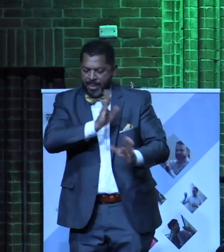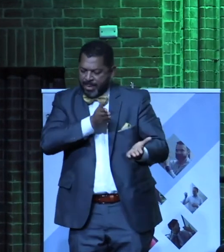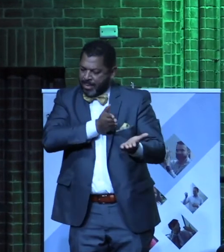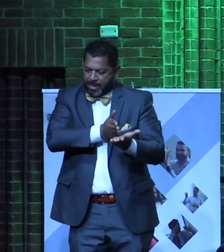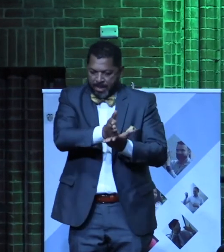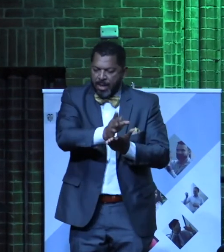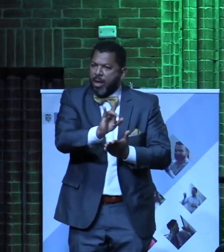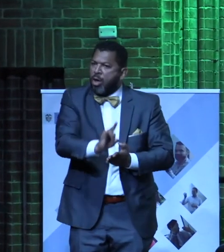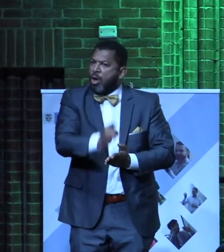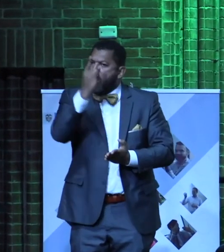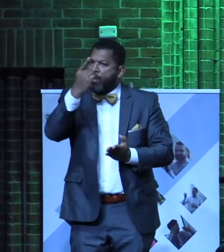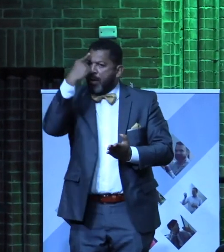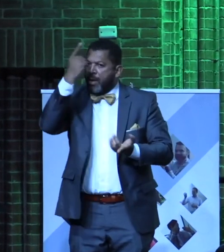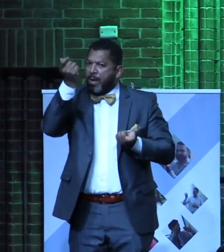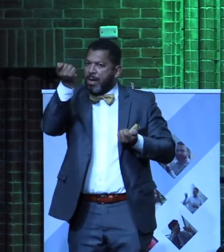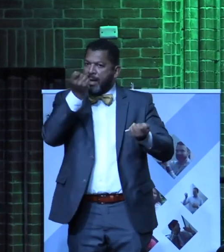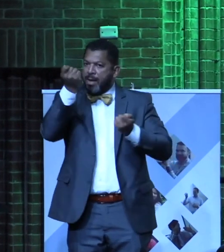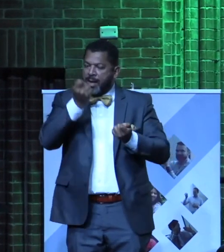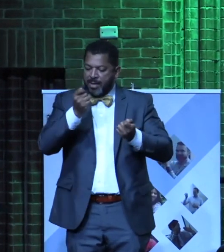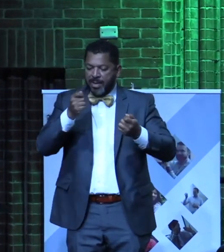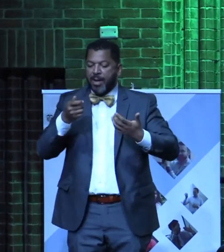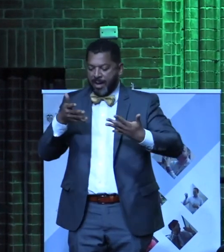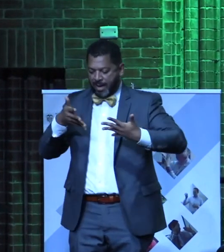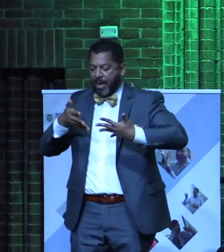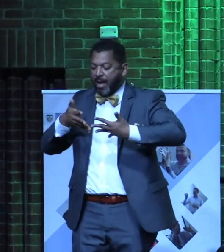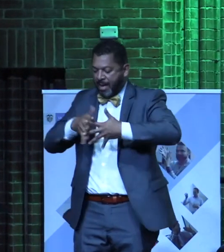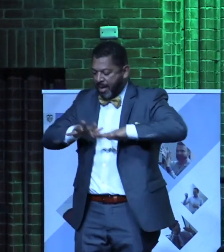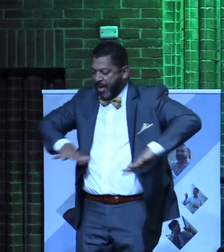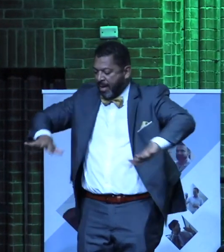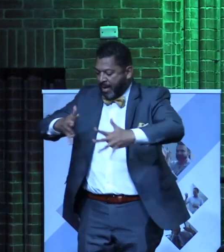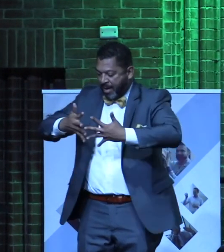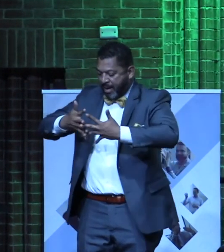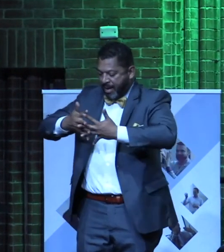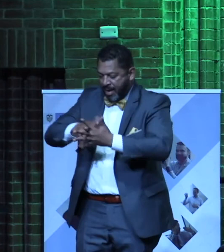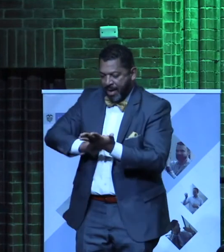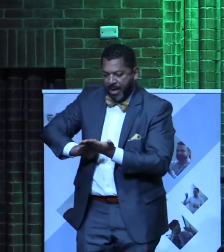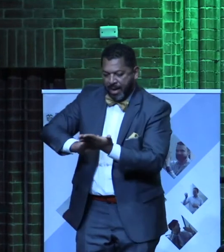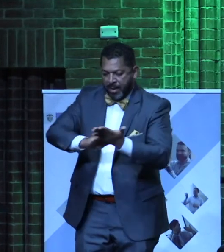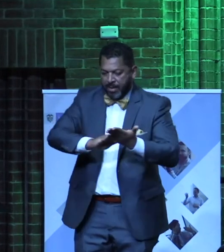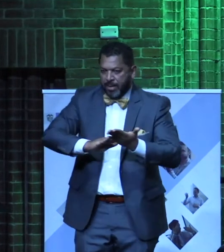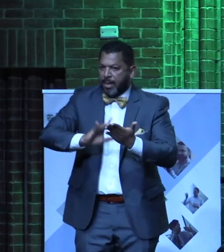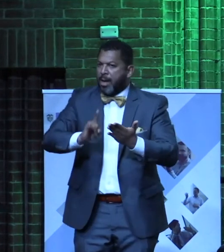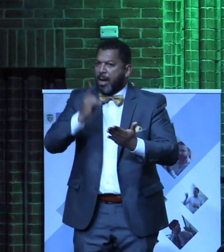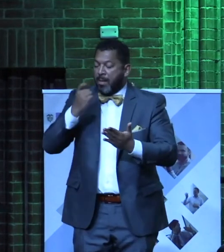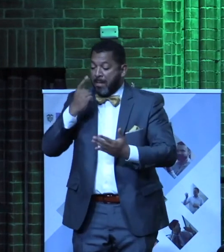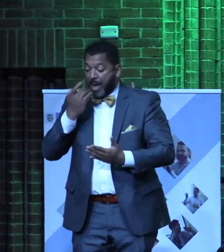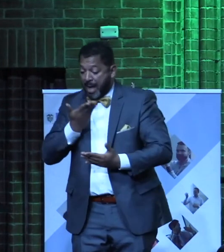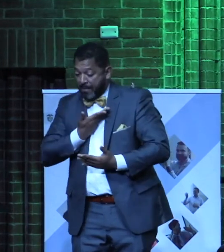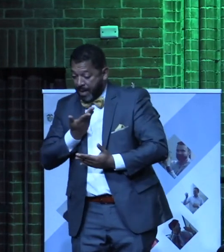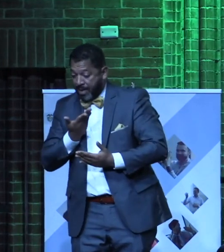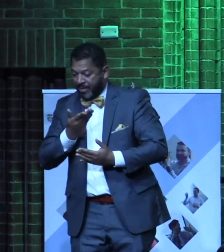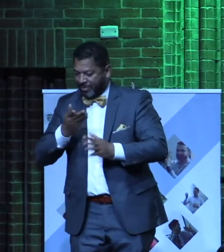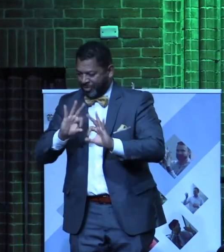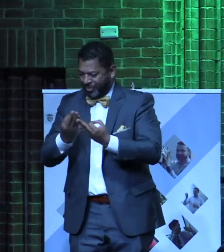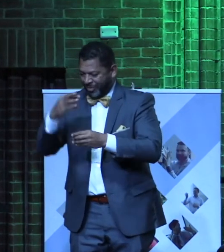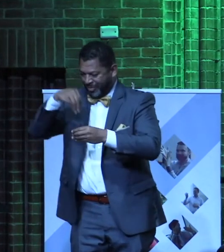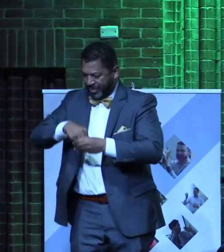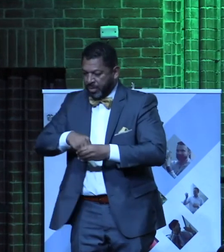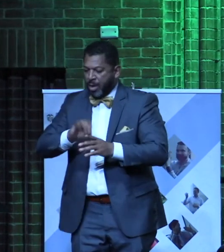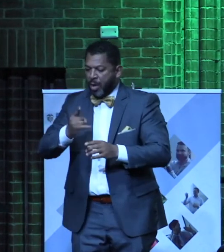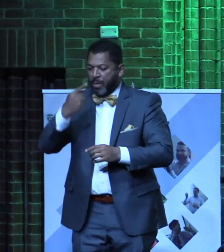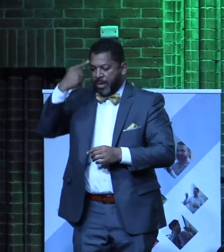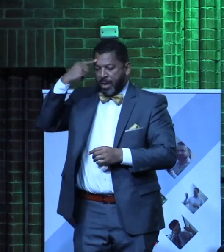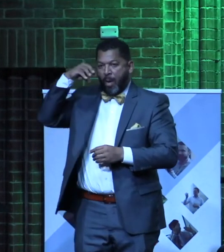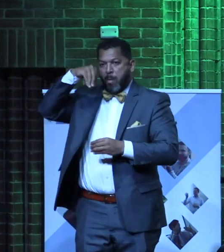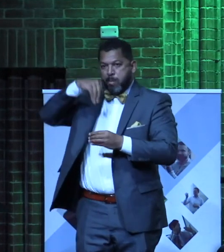la posibilidad de realizar ajustes razonables y que nuestras agentes educativas, madres y padres comunitarias, se pudieran pensar la inclusión desde